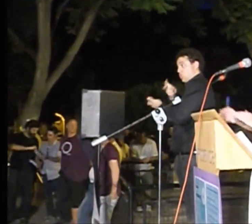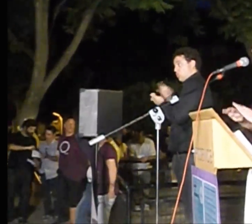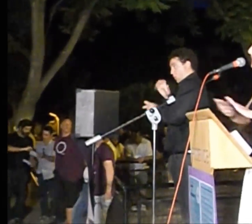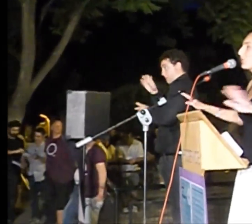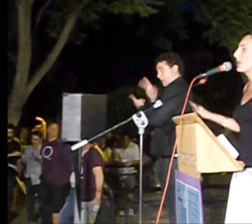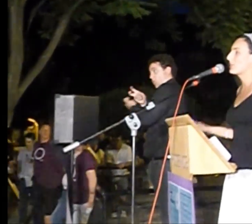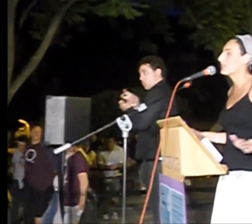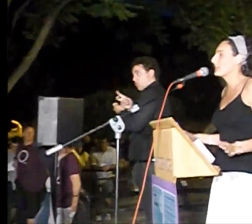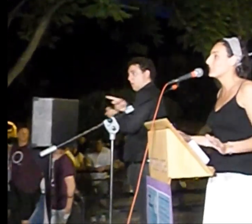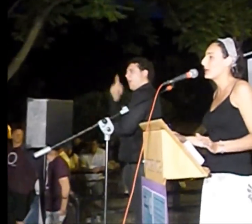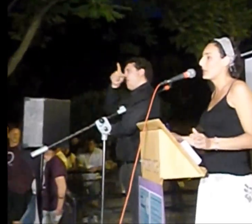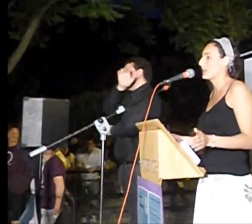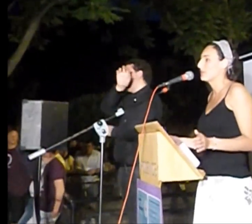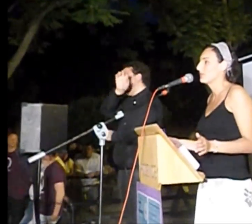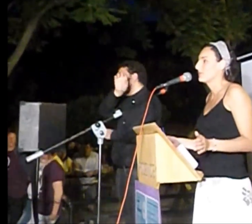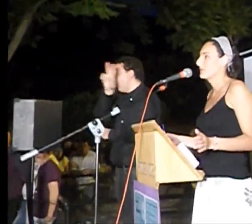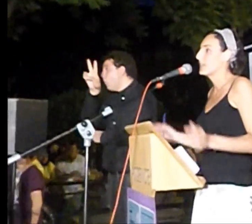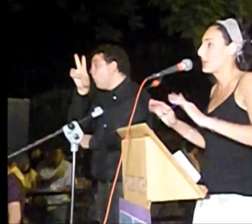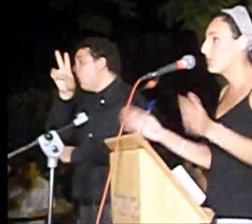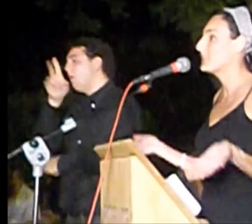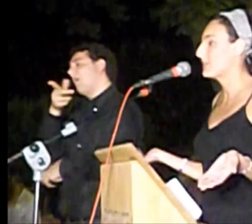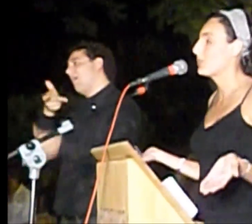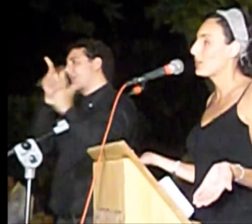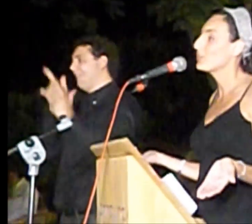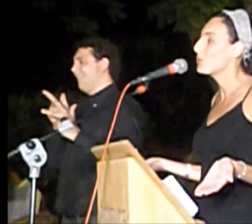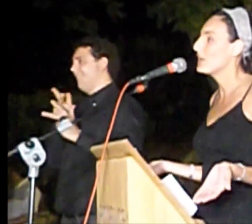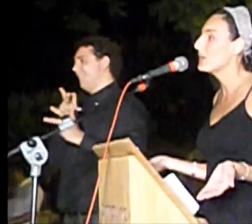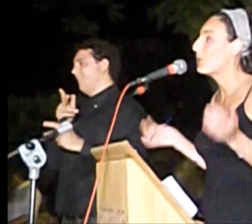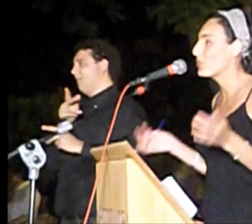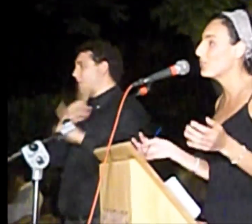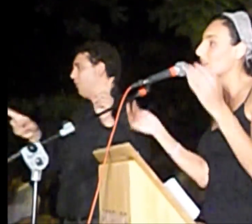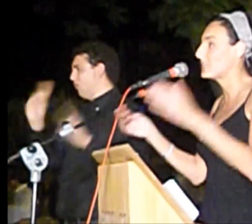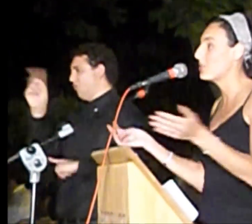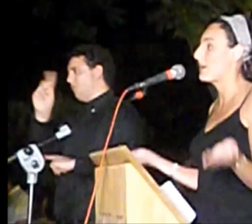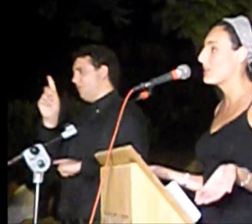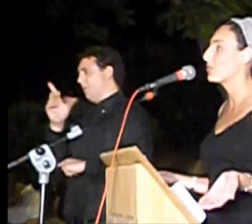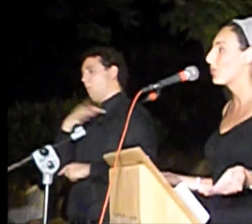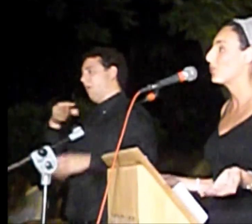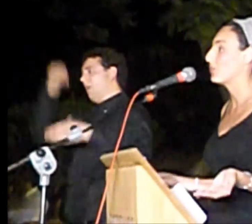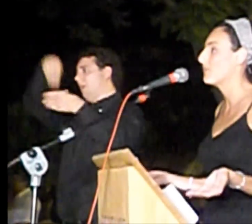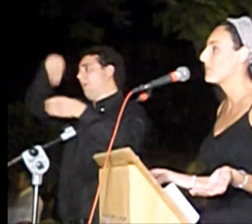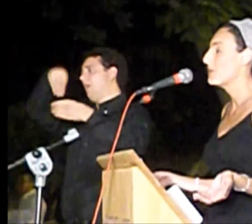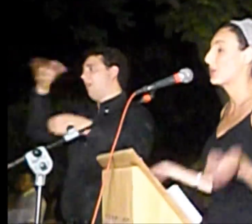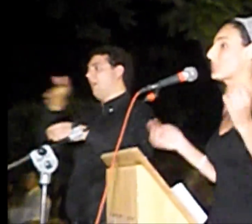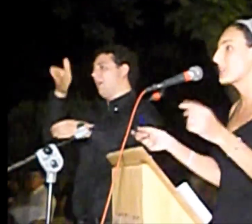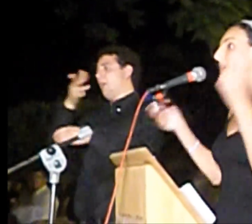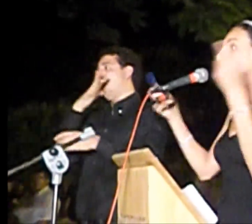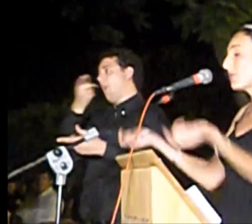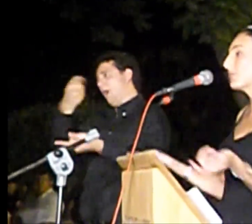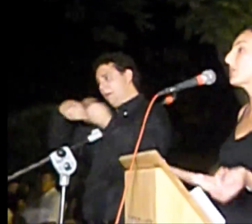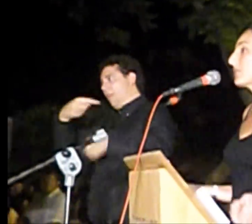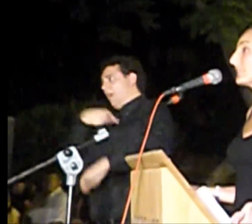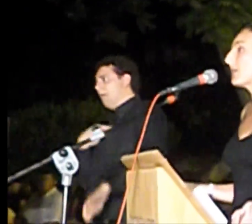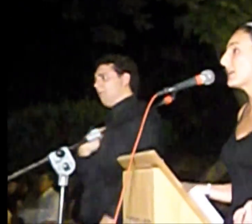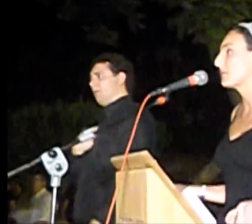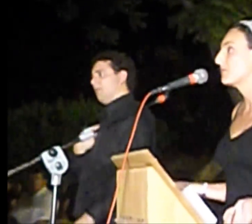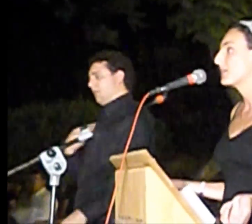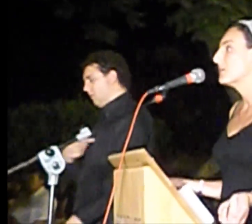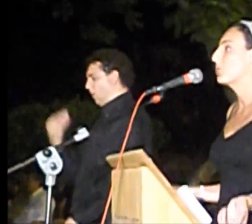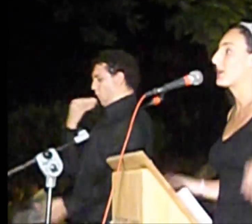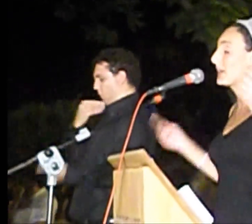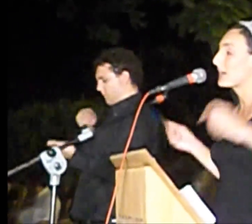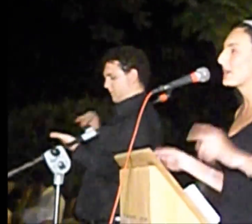partir de ahora esa regulación desaparece y en Europa se va a poder consumir pollo que ha sido lavado En cloro pero es que además no lo vamos a poder